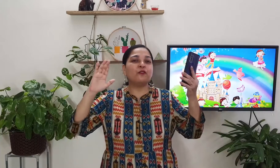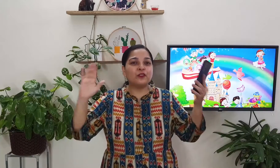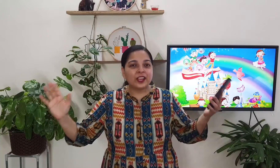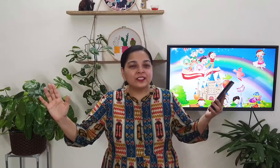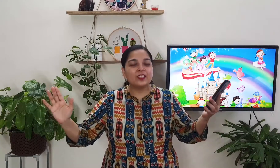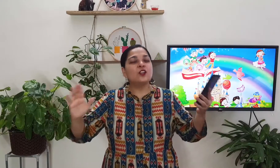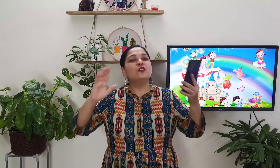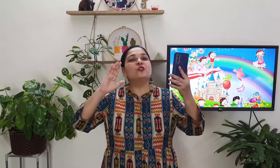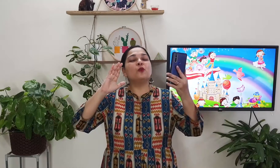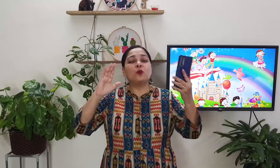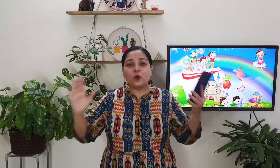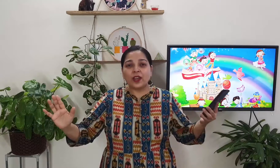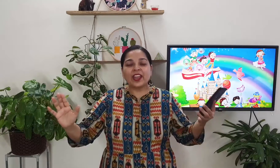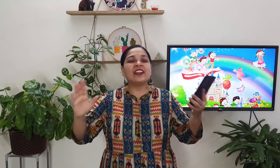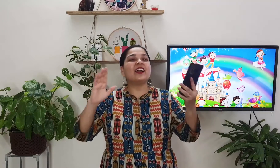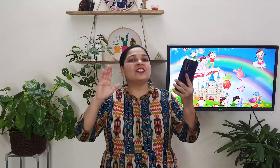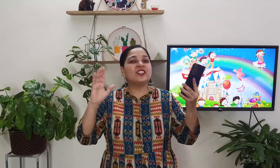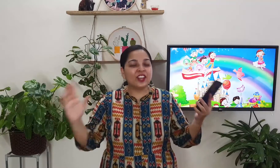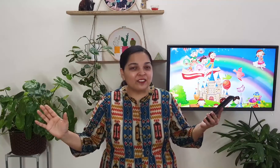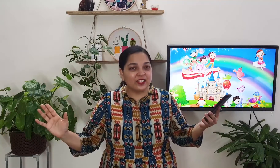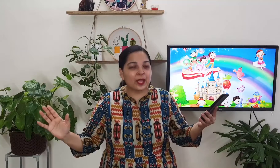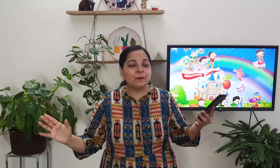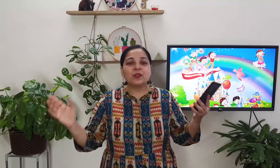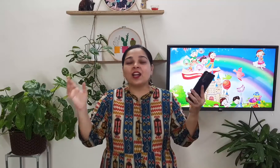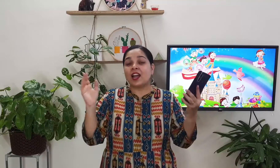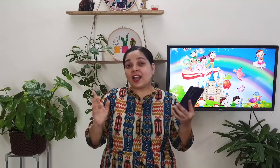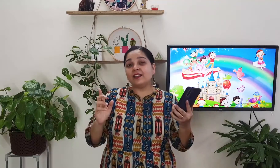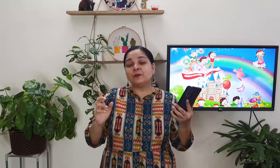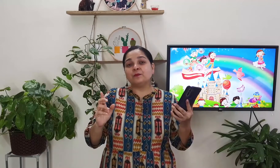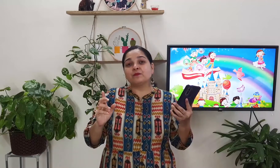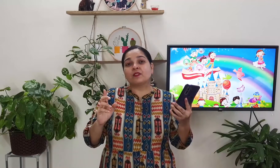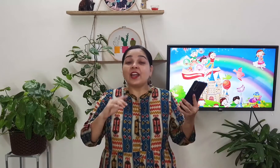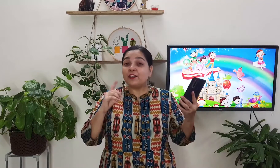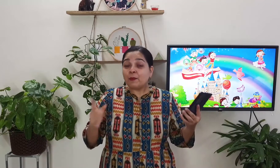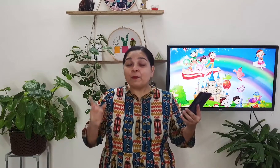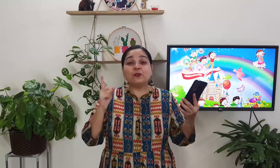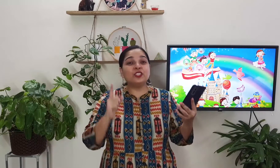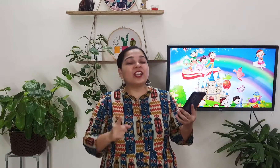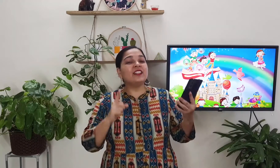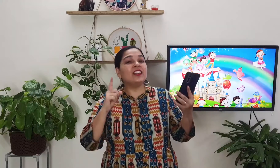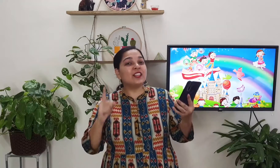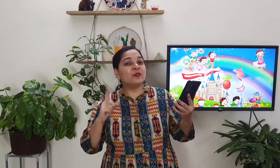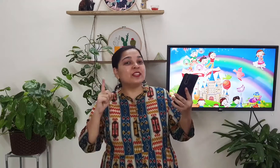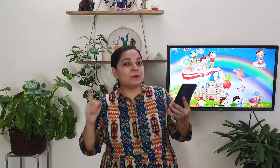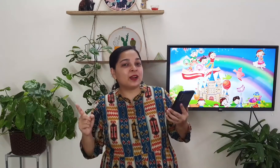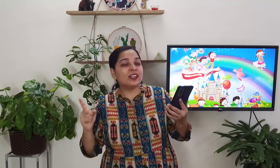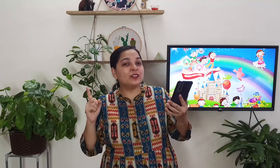ஆர்வமாய் இருக்கிறீங்க என்று எனக்கு தெரியும். போய் சொல்லுங்கள், இந்த லிங்கை அவர்களுக்கு கொடுங்கள். சரி,